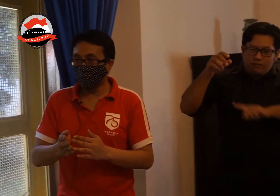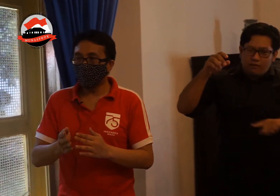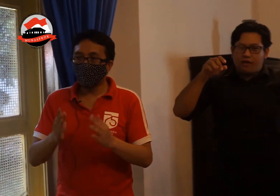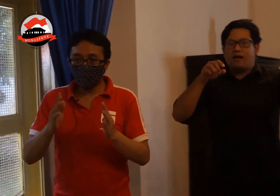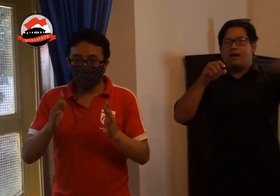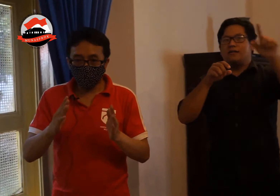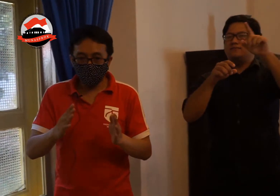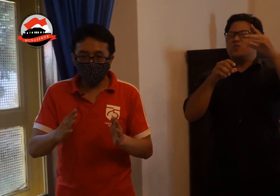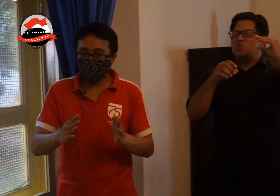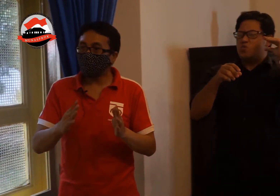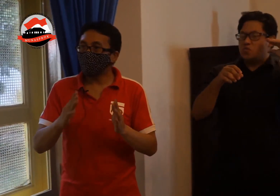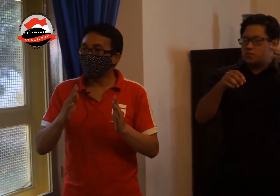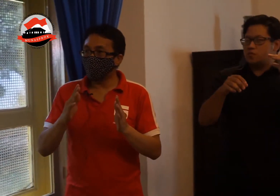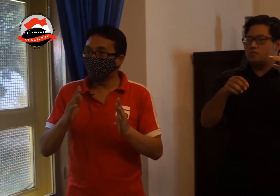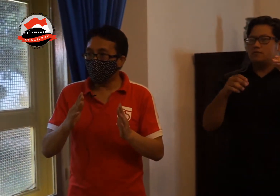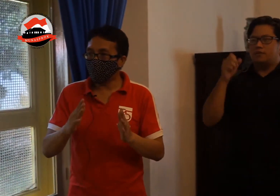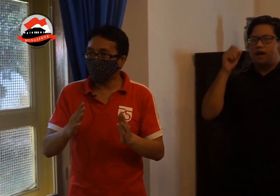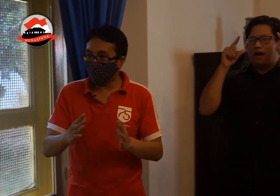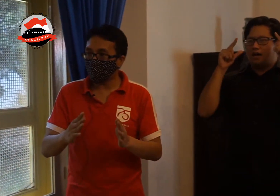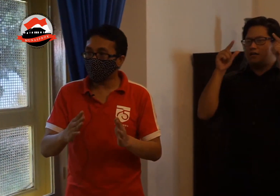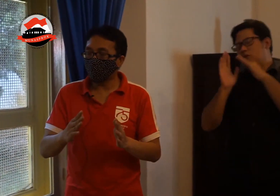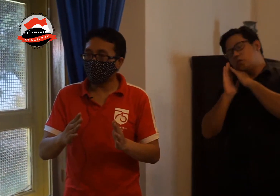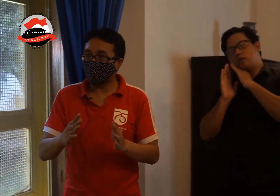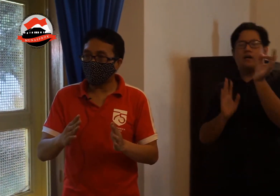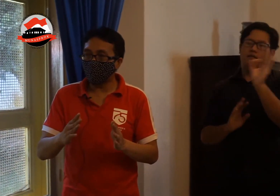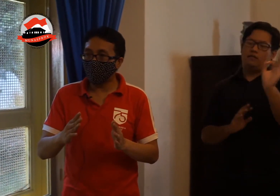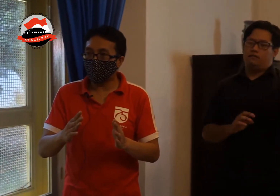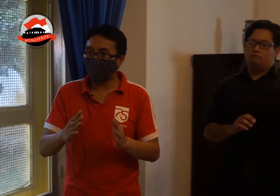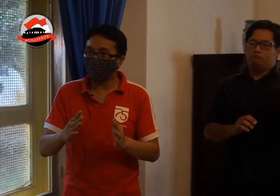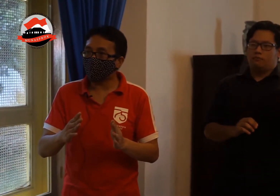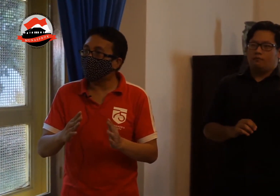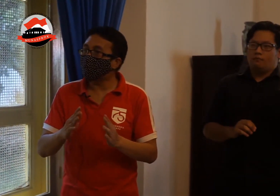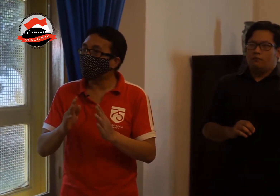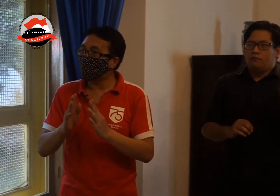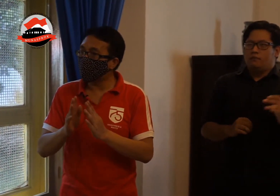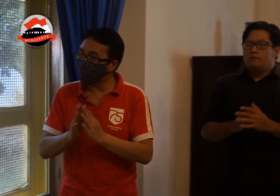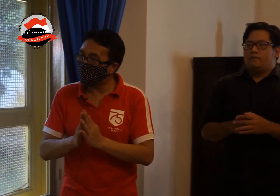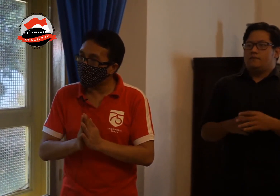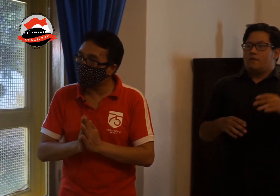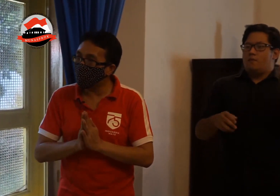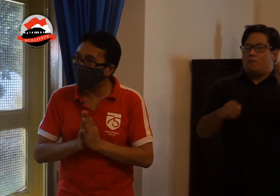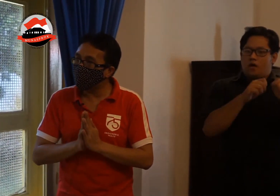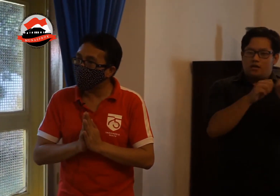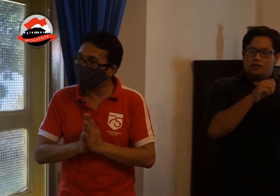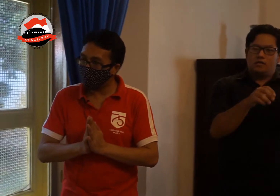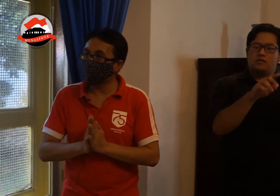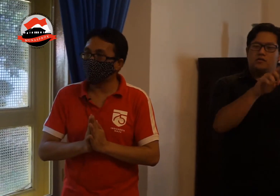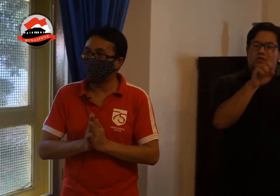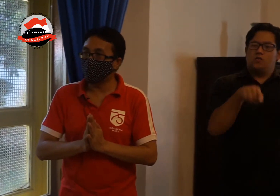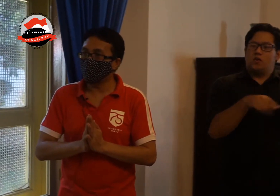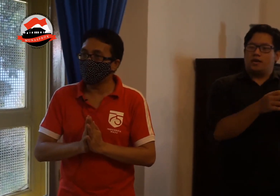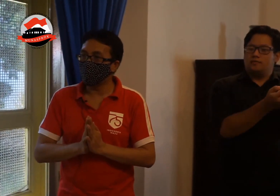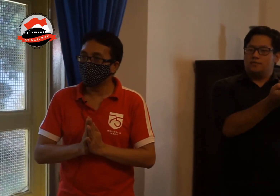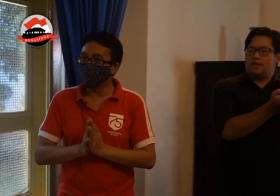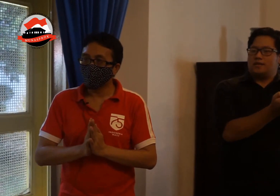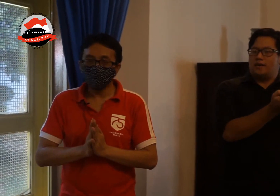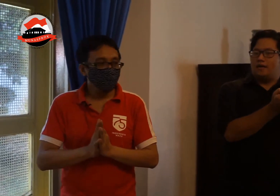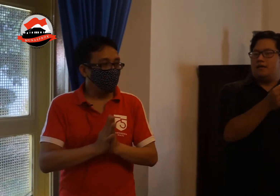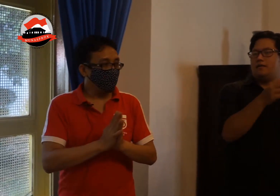subuh membuat sebuah surat pernyataan kemerdekaan atau yang kita kenal sekarang sebagai naskah